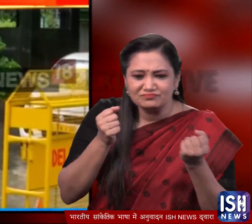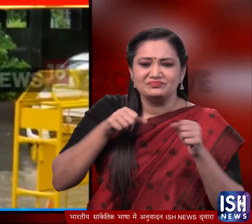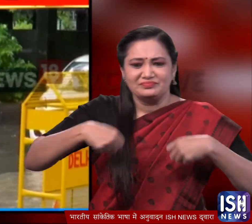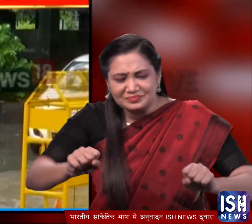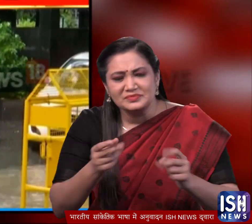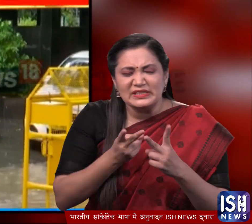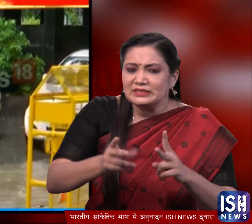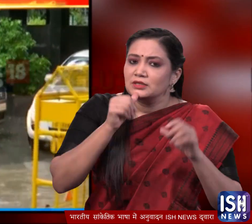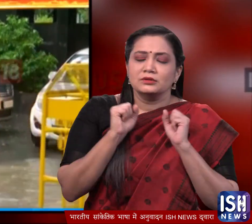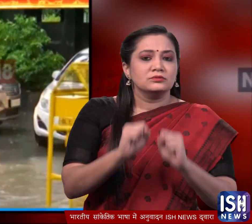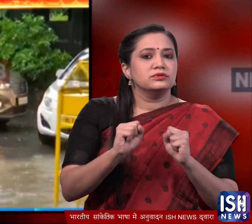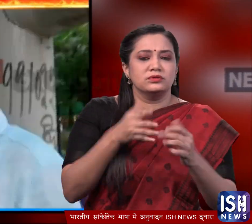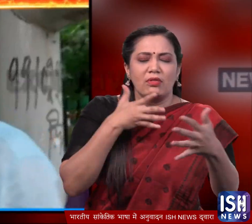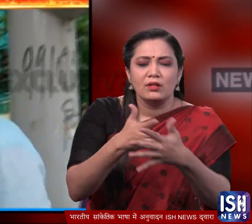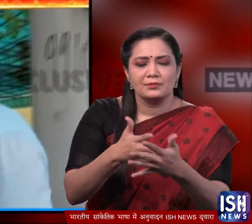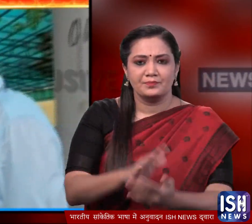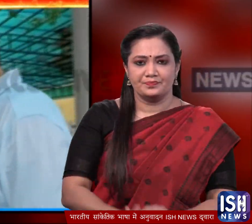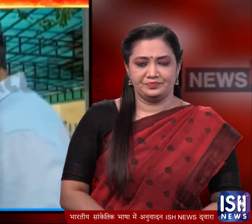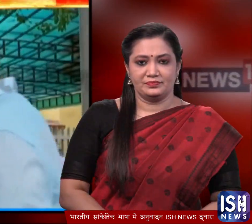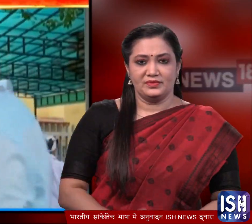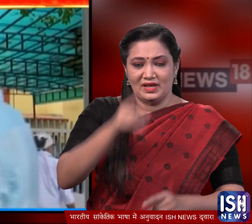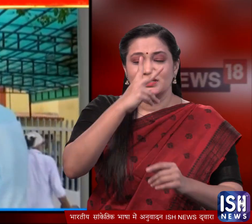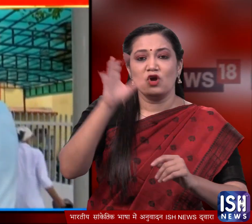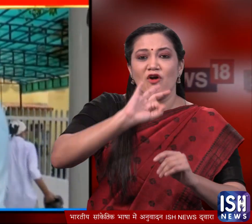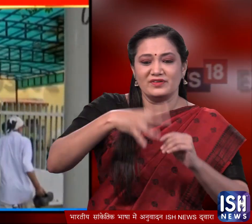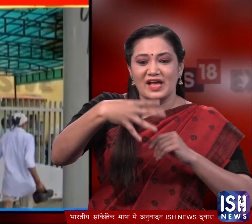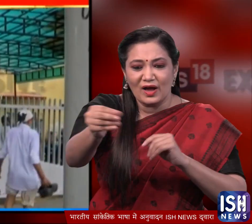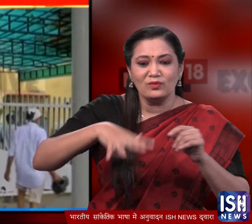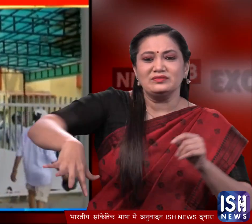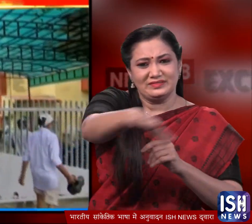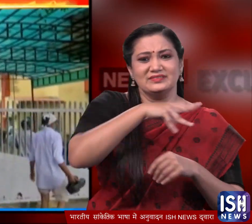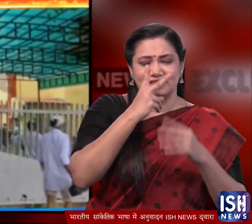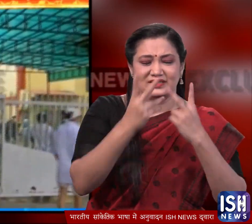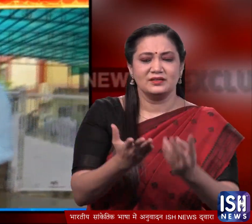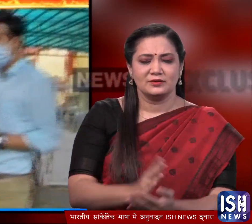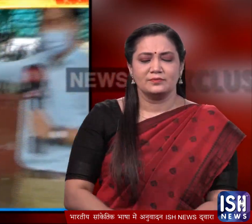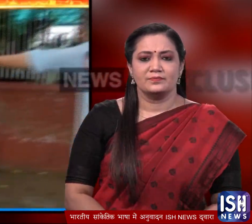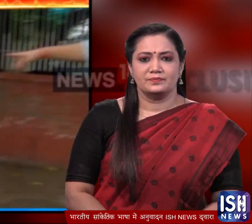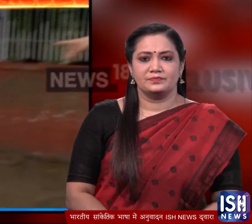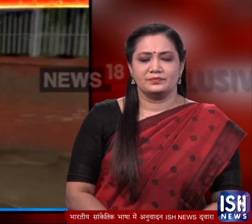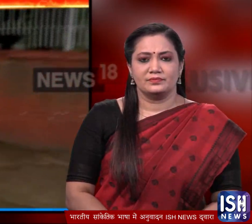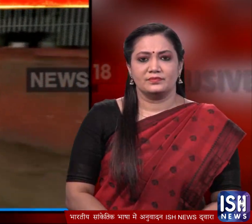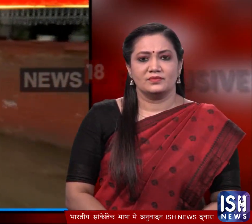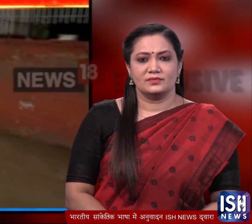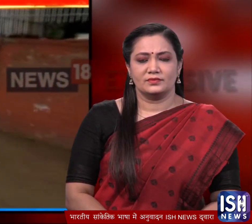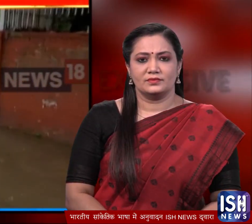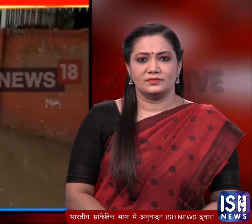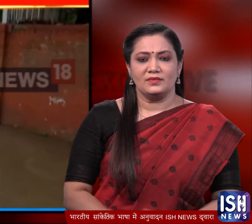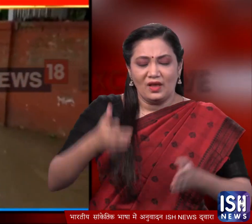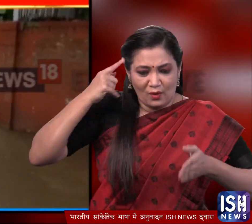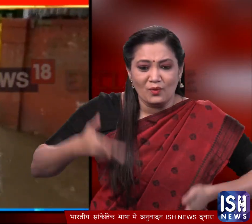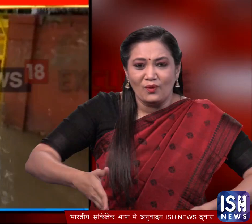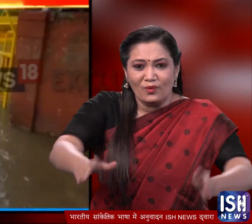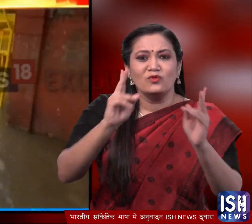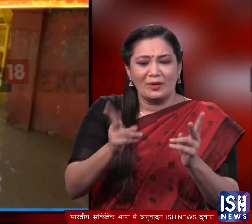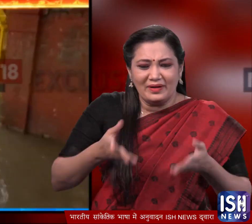की वो पानी के आगे बेबस नजर आया। ये देखिए, ये दफ्तरों के सामने की ये जगह है। यहाँ आप देखिए कि किस तरीके से जो रास्ता